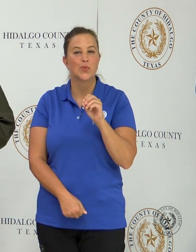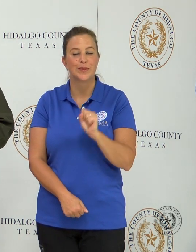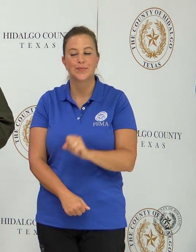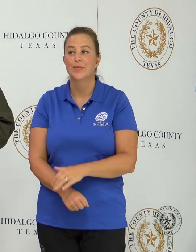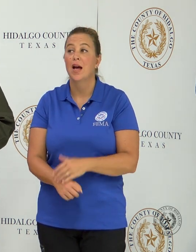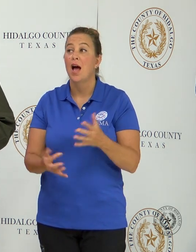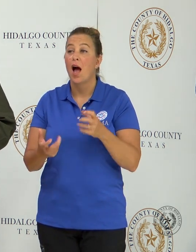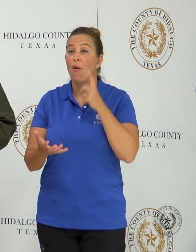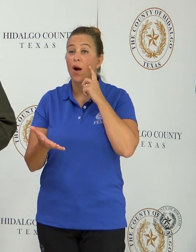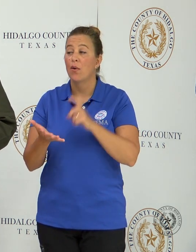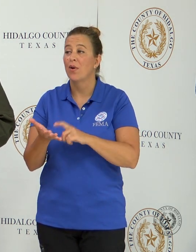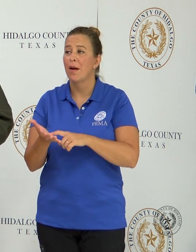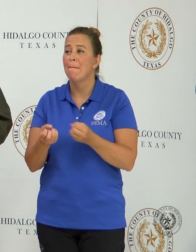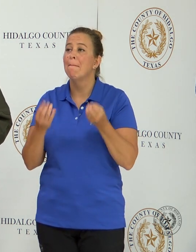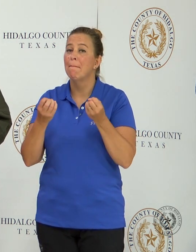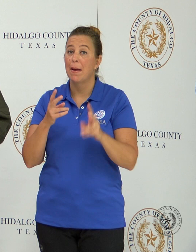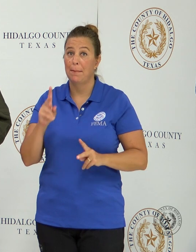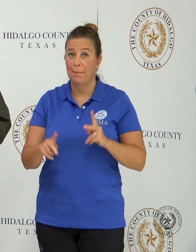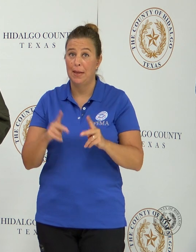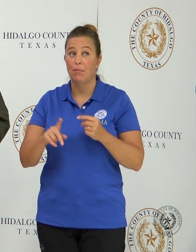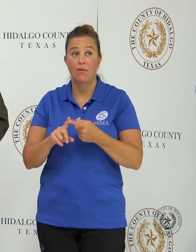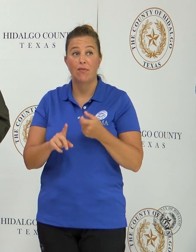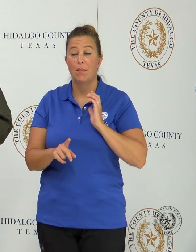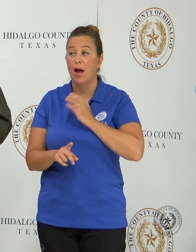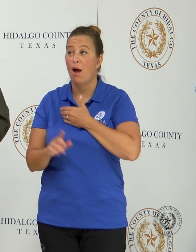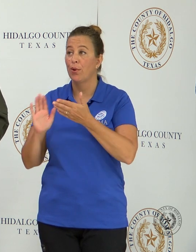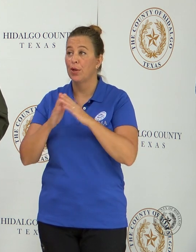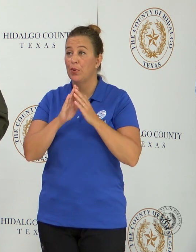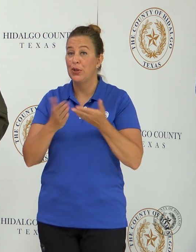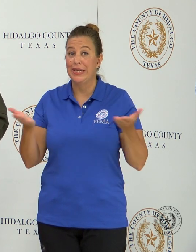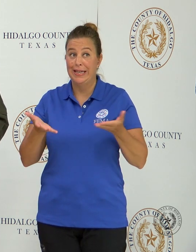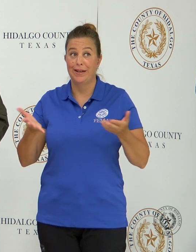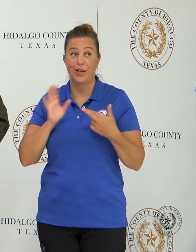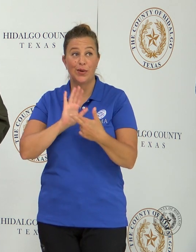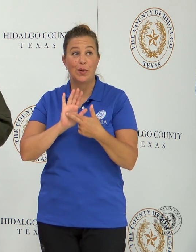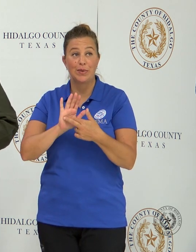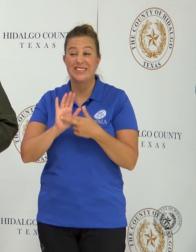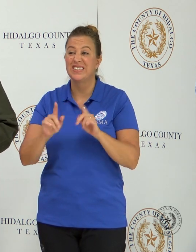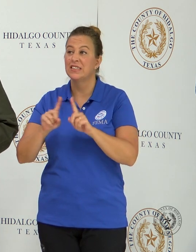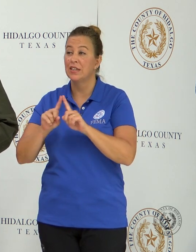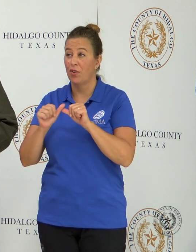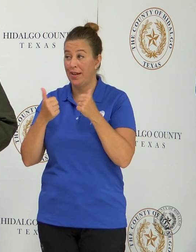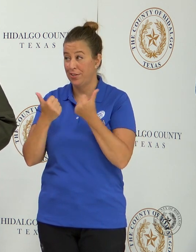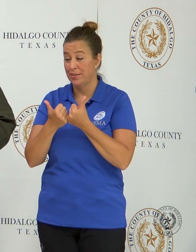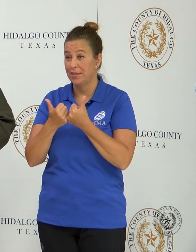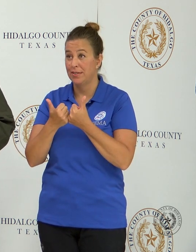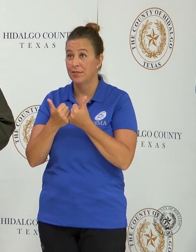I'd like to recognize several people from our community that are here representing various agencies.